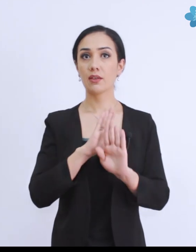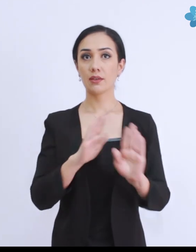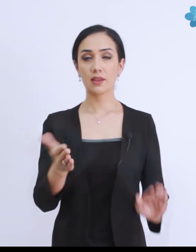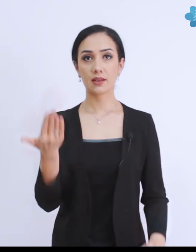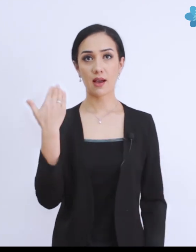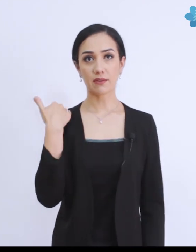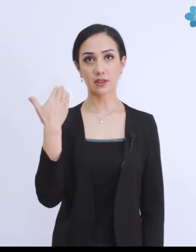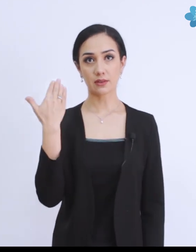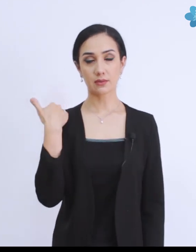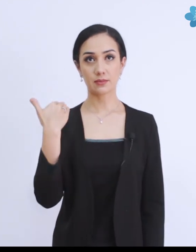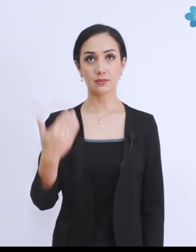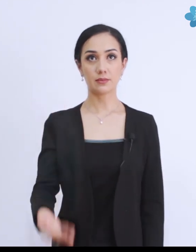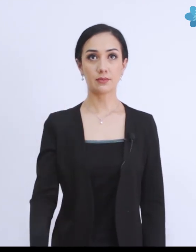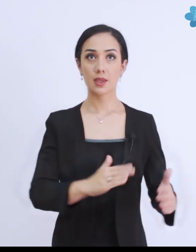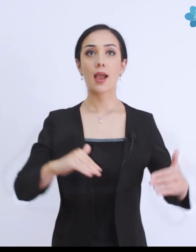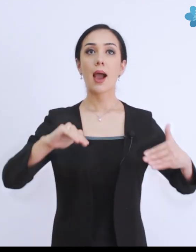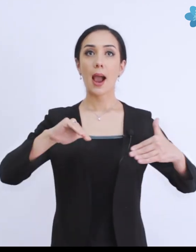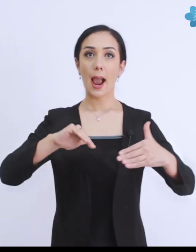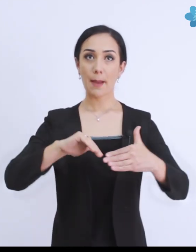недавно опять